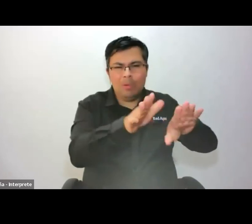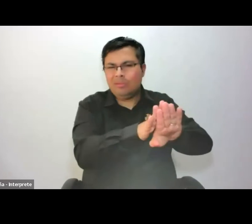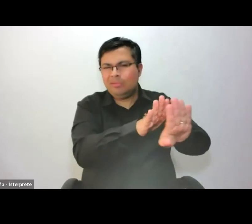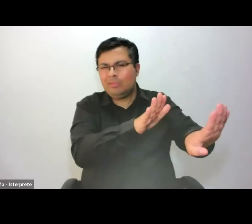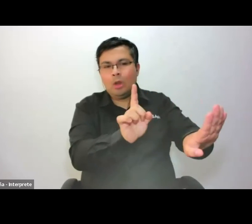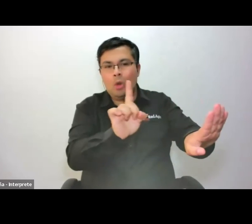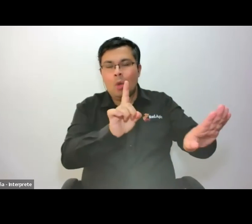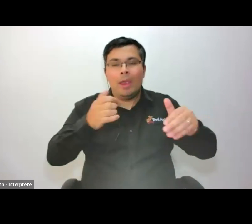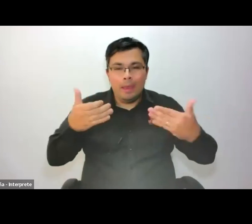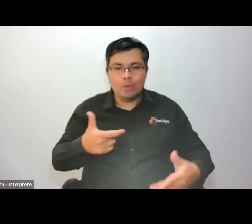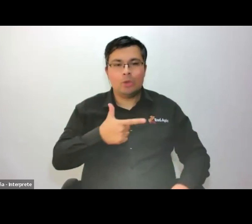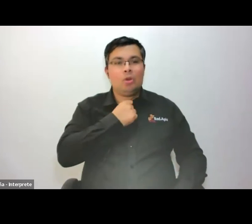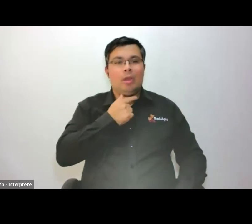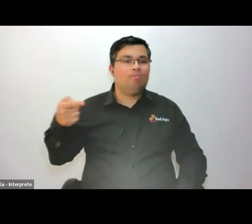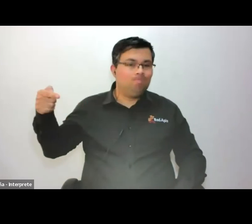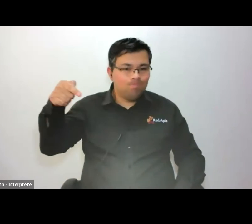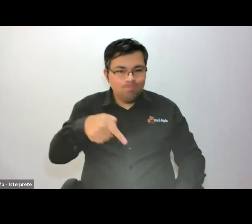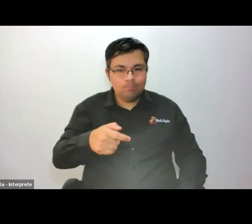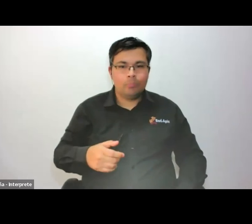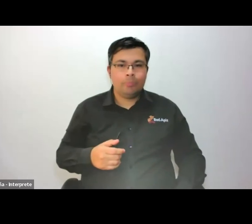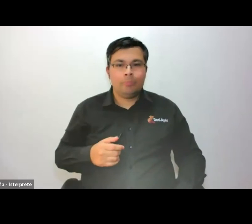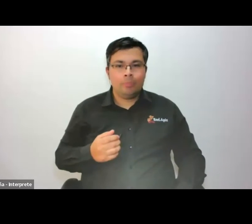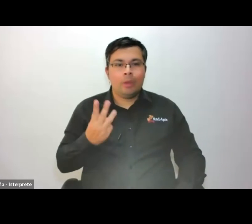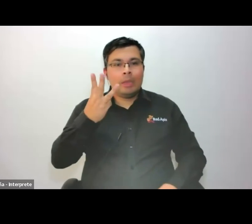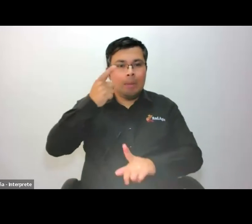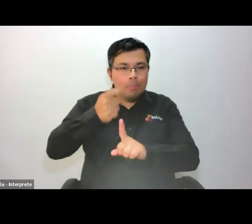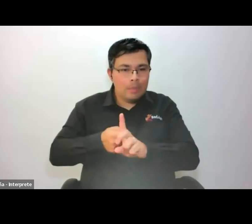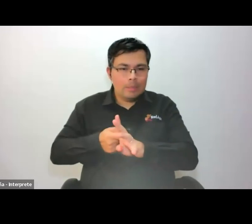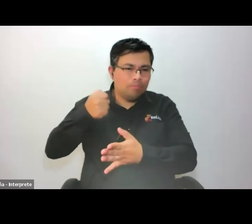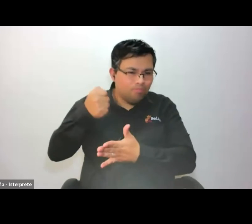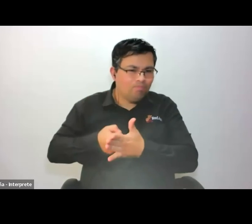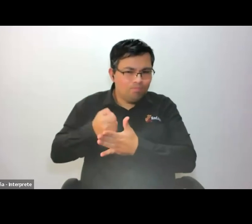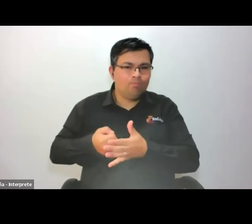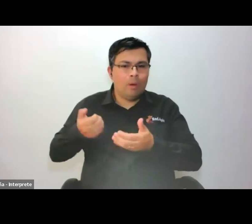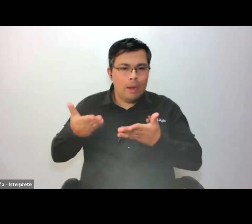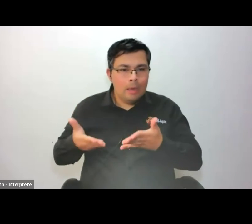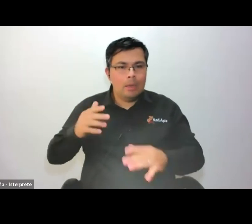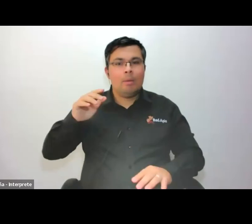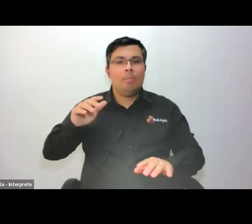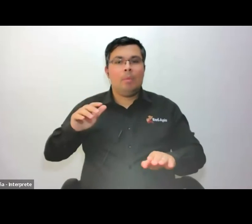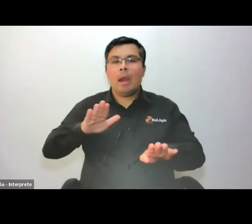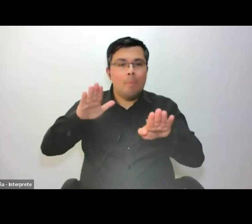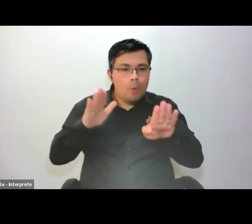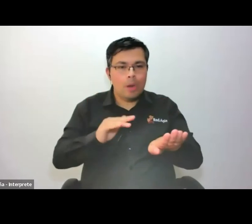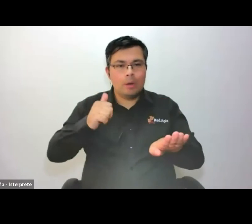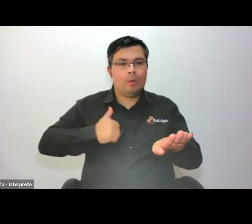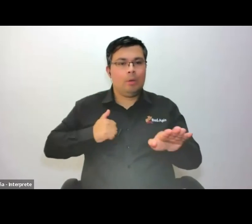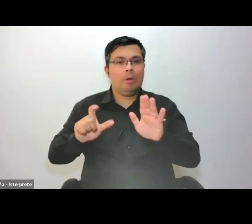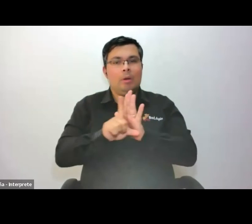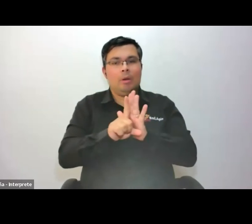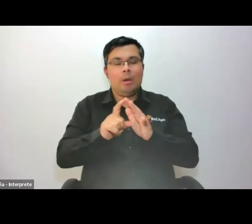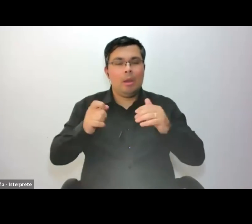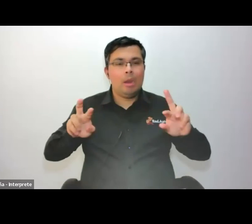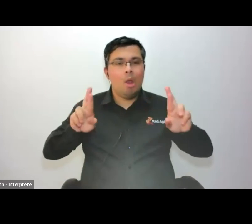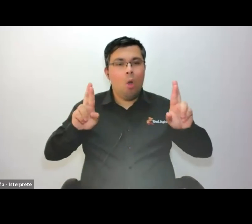no estar hace 3 meses aquí para apoyar la implementación de la ley y espero que sea el espíritu tanto de